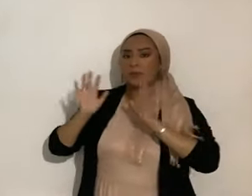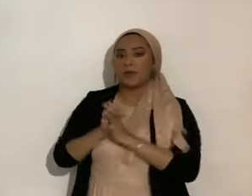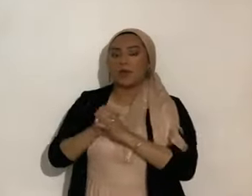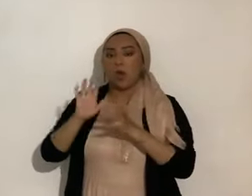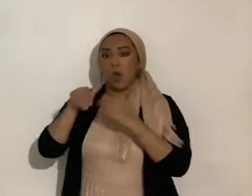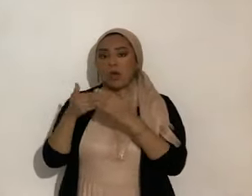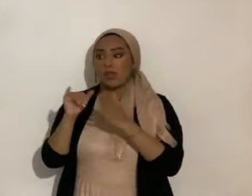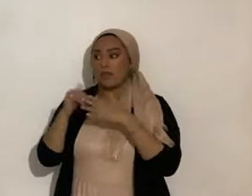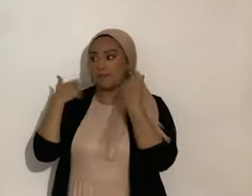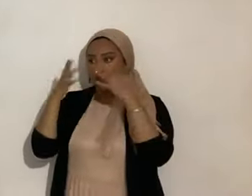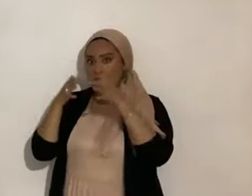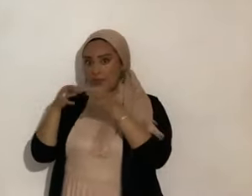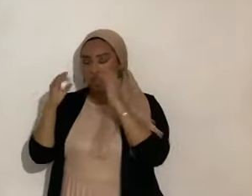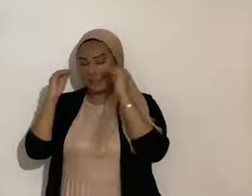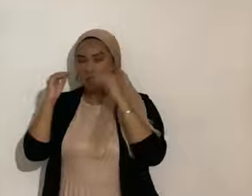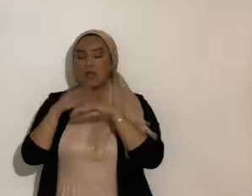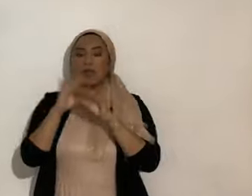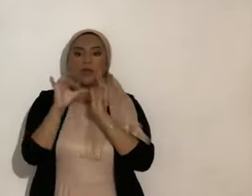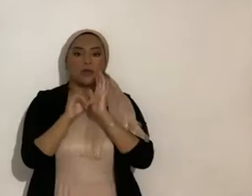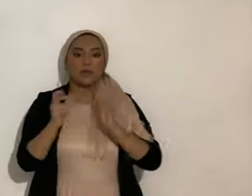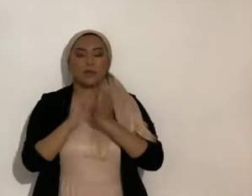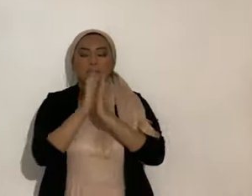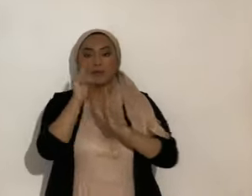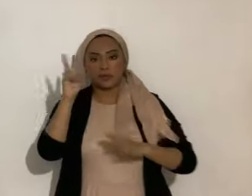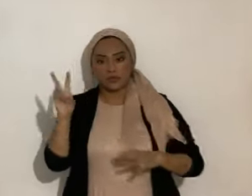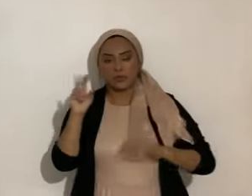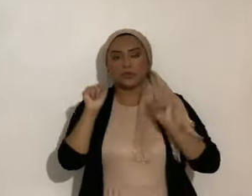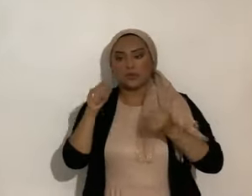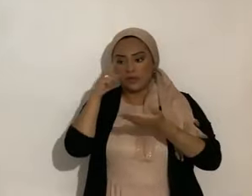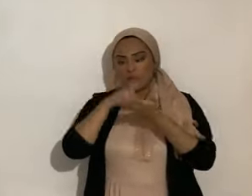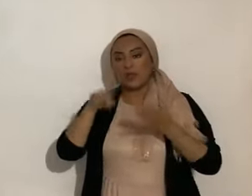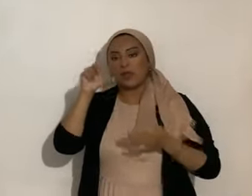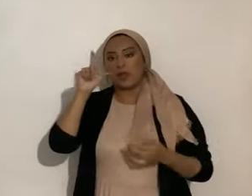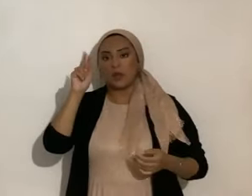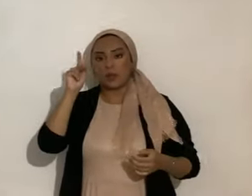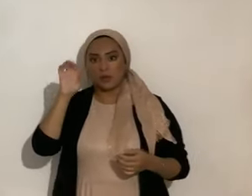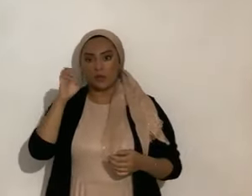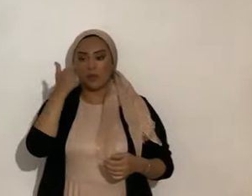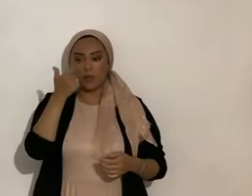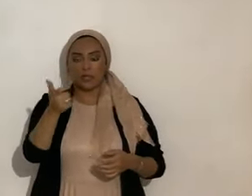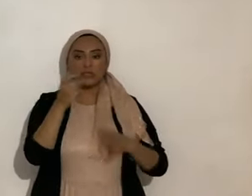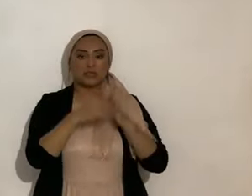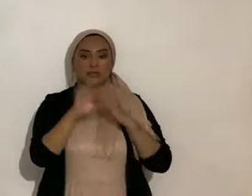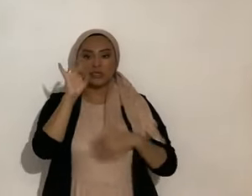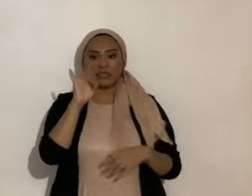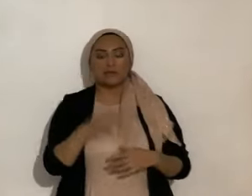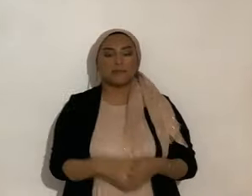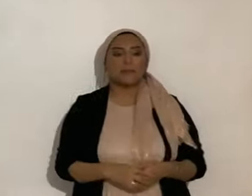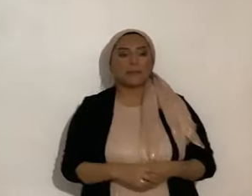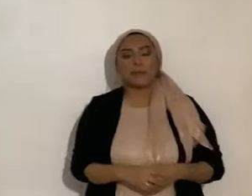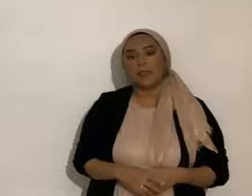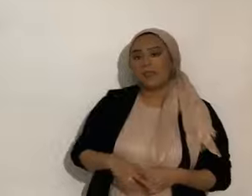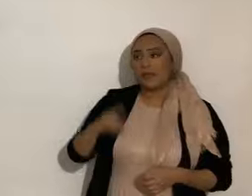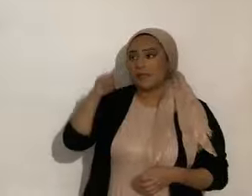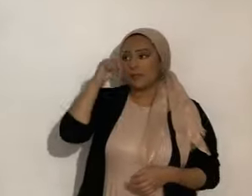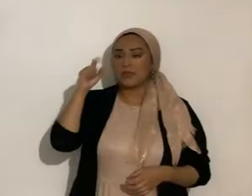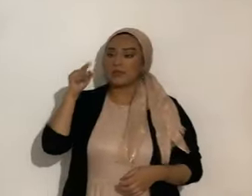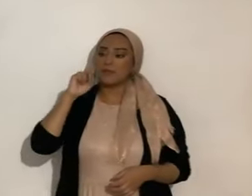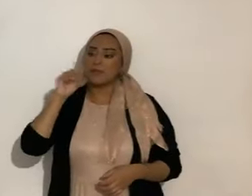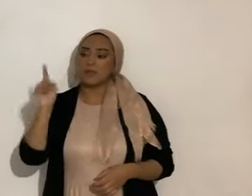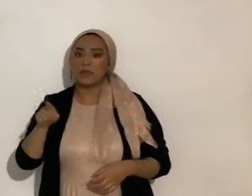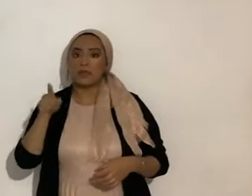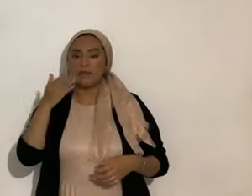está ministrado en este mismo canal Shalom 132, pueden buscar Lucas y ver exactamente el capítulo 8. Porque mandaba